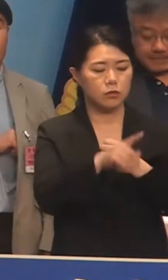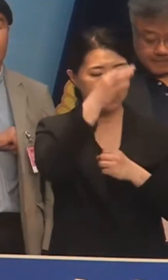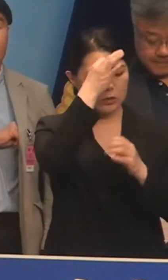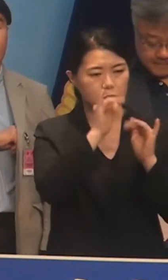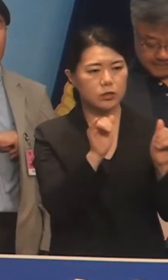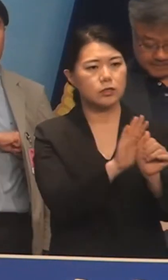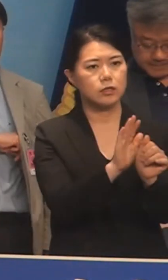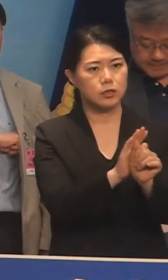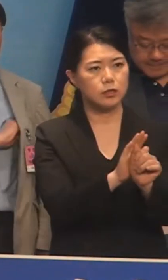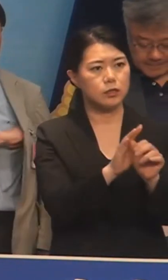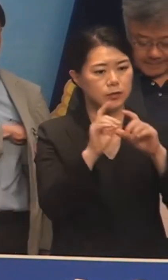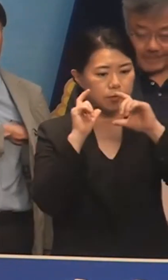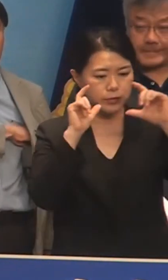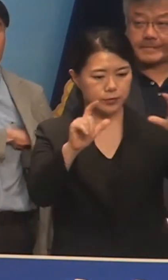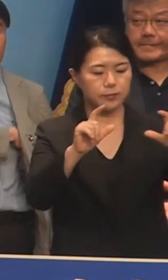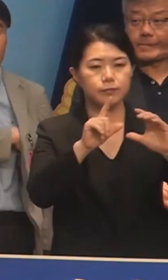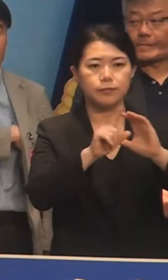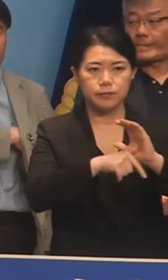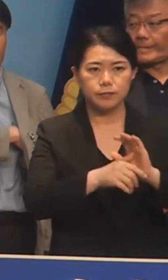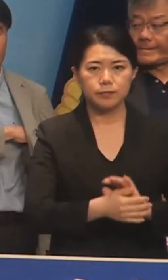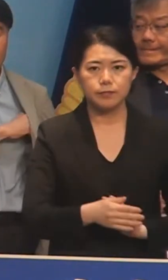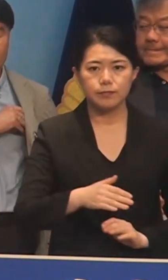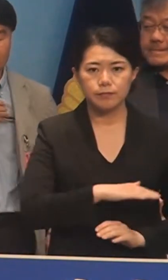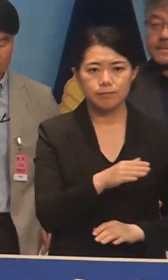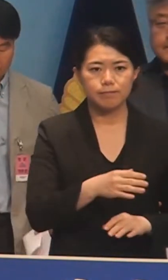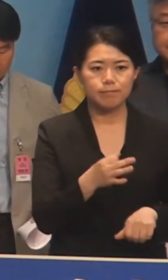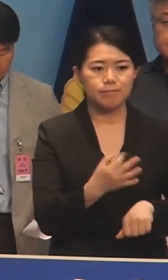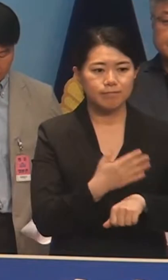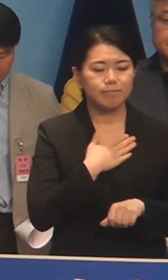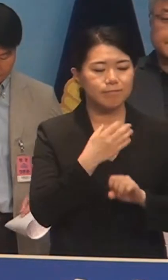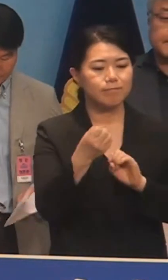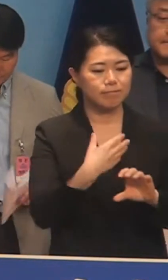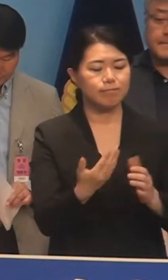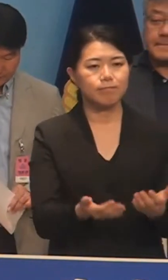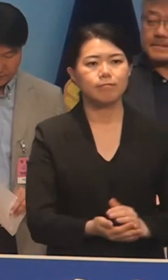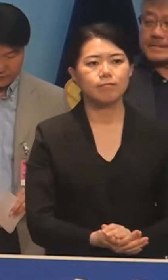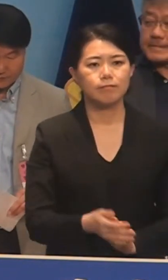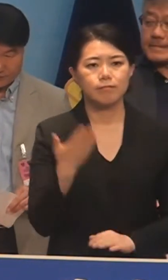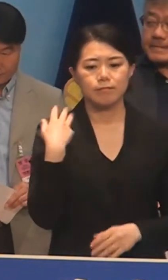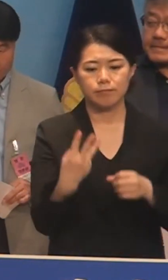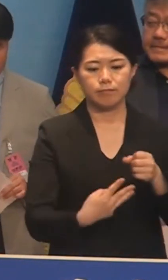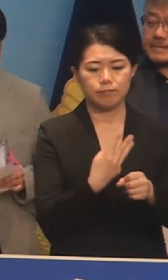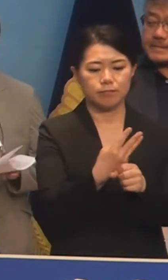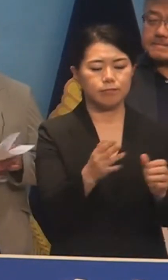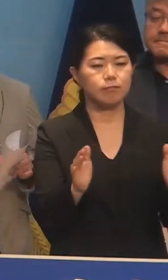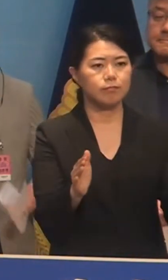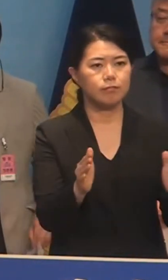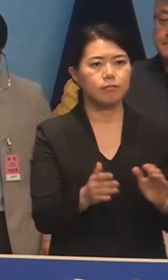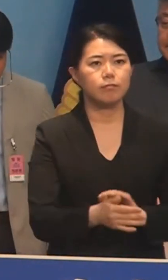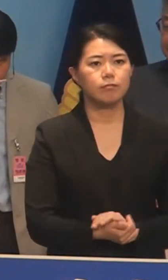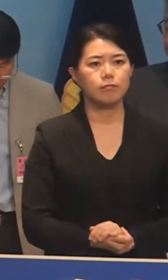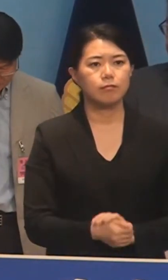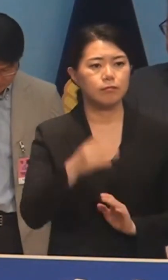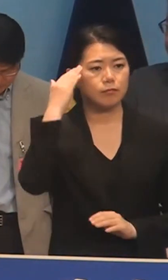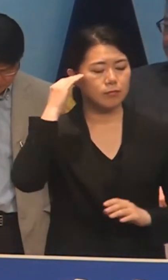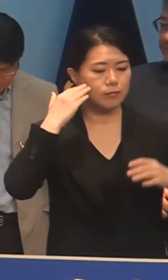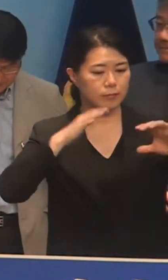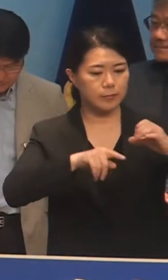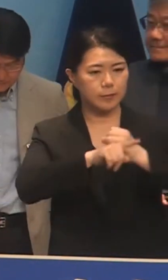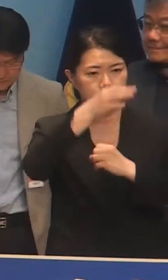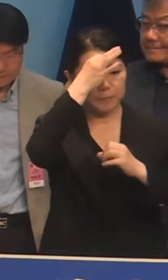과학기술인들의 지지선언에 제가 간단하게 화답을 하겠습니다. 지난 3년간